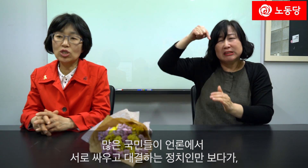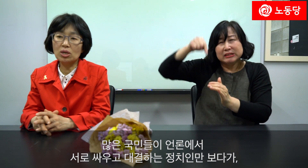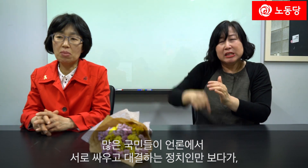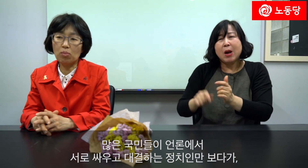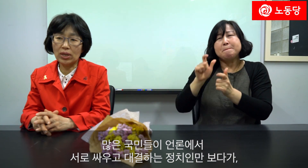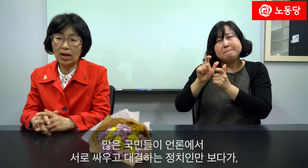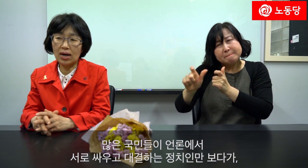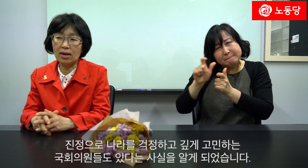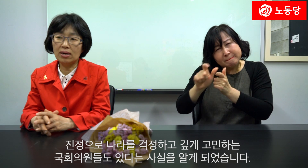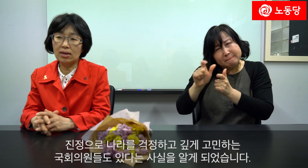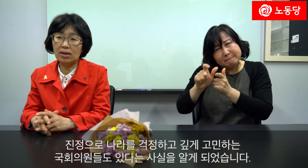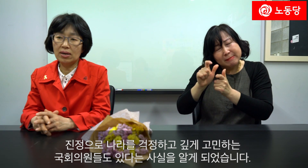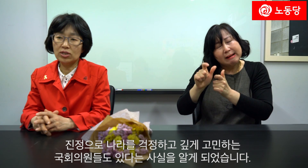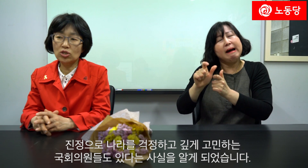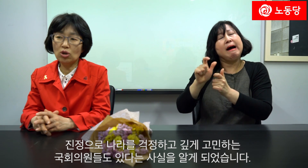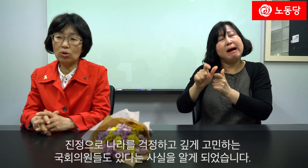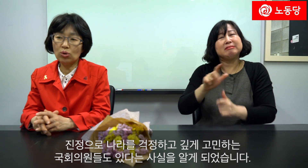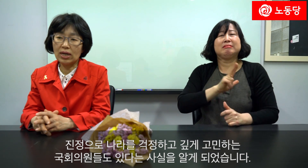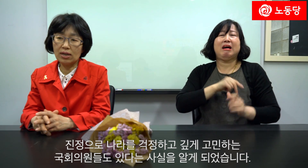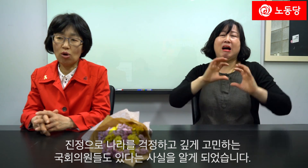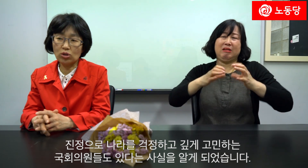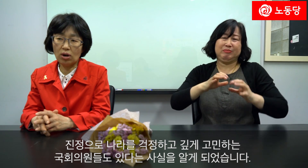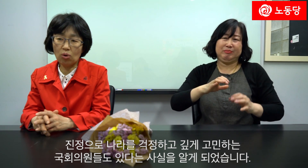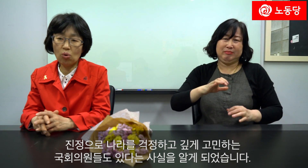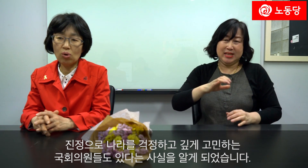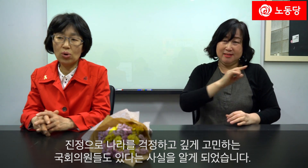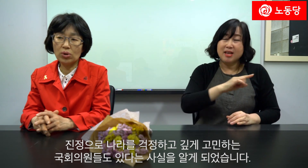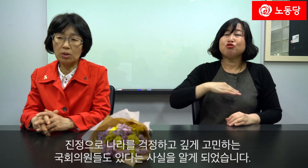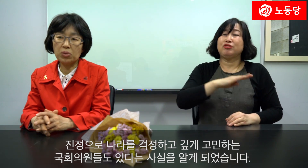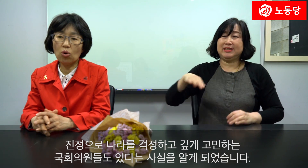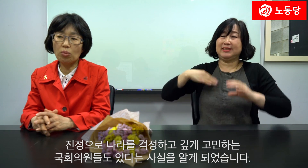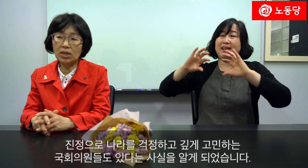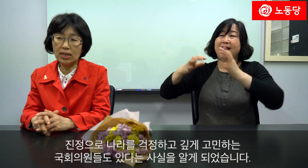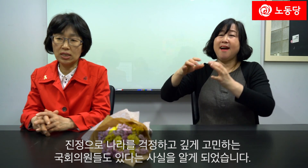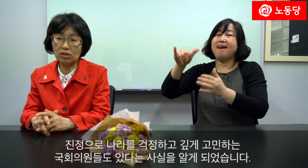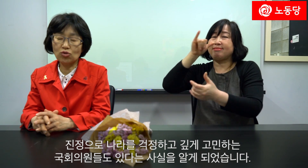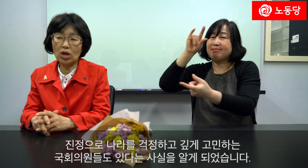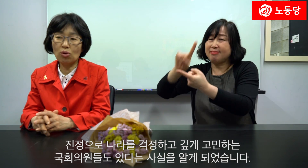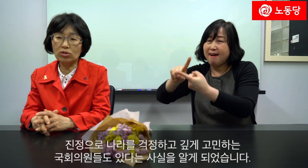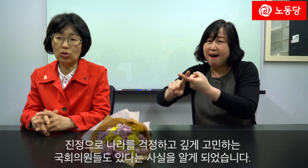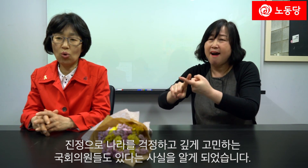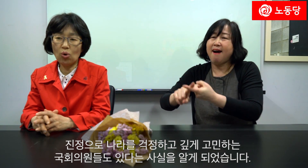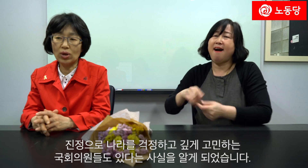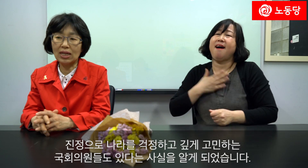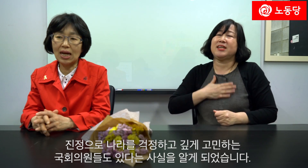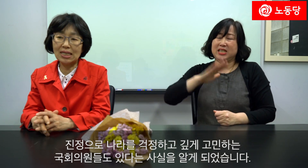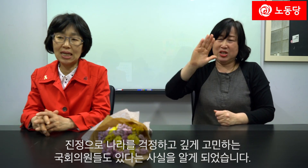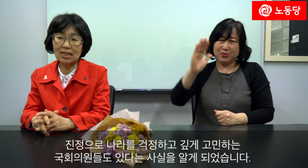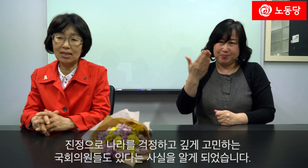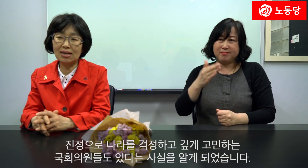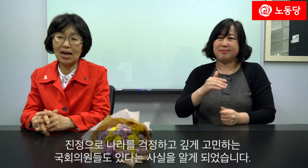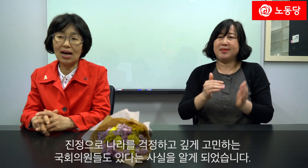대결하는 정치인만 보다가 진정으로 나라를 걱정하고 깊게 고민하는 국회의원들도